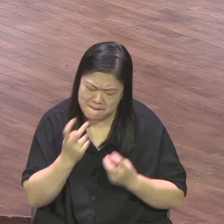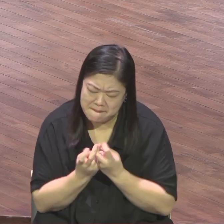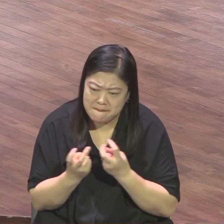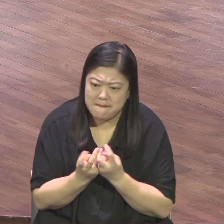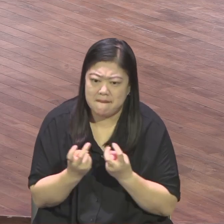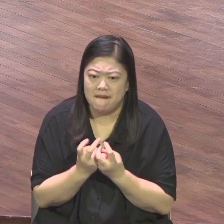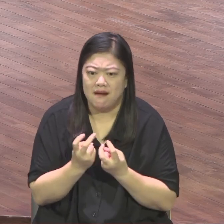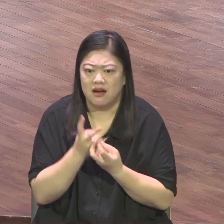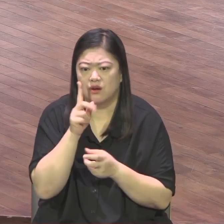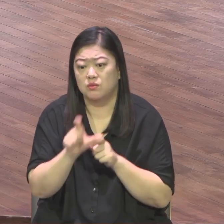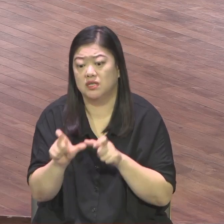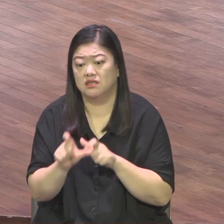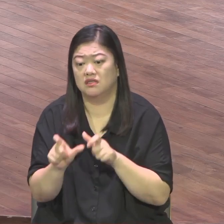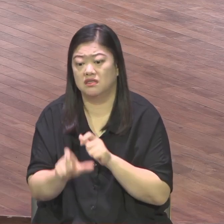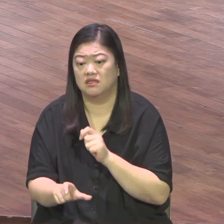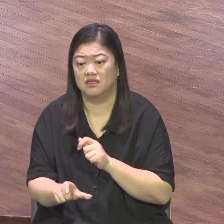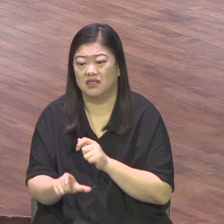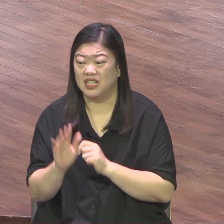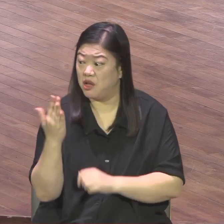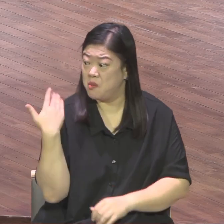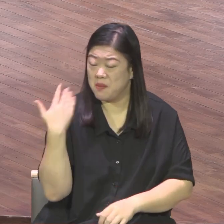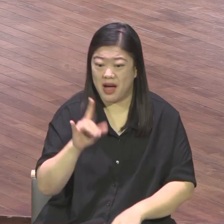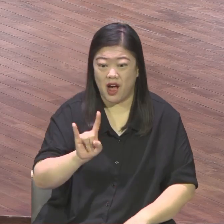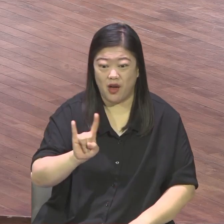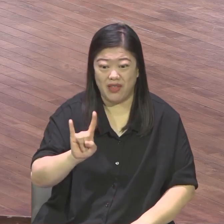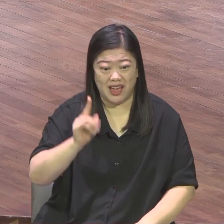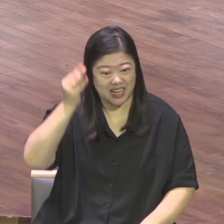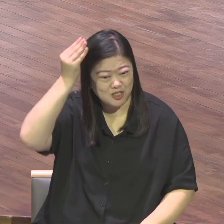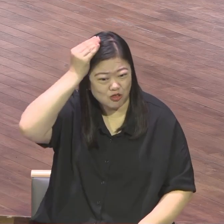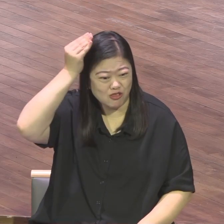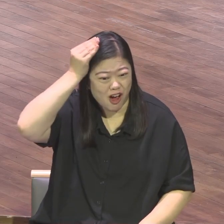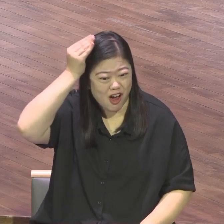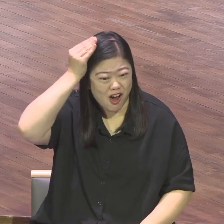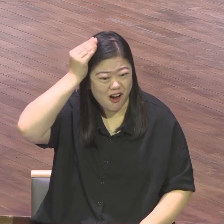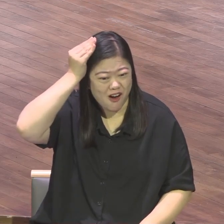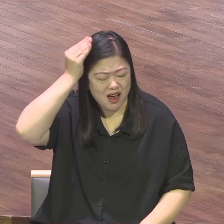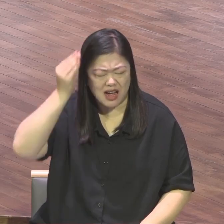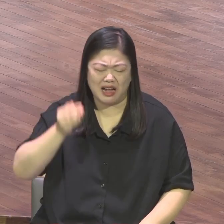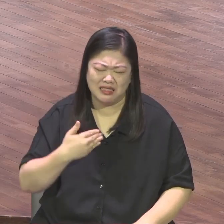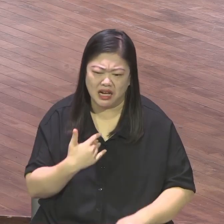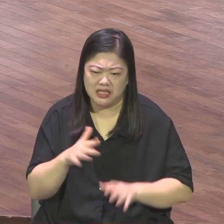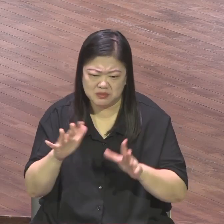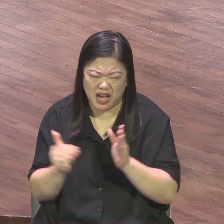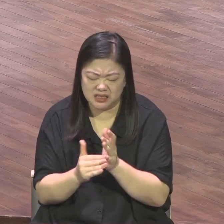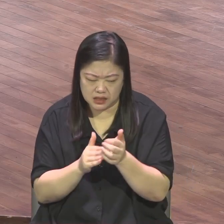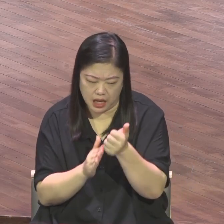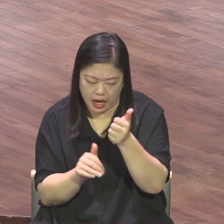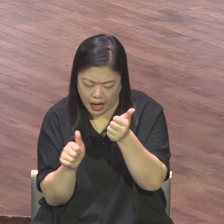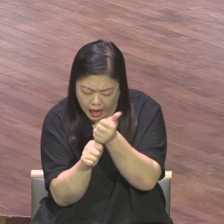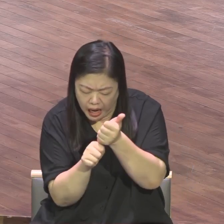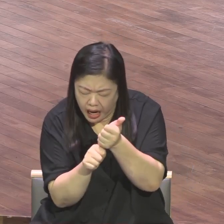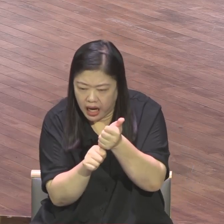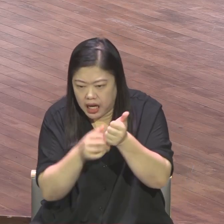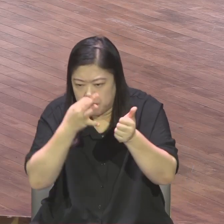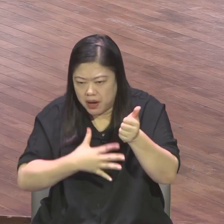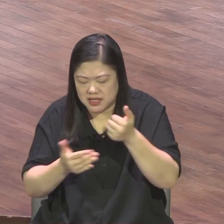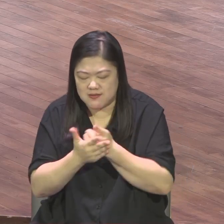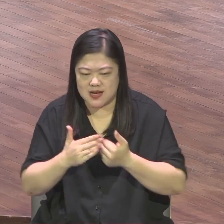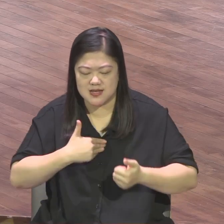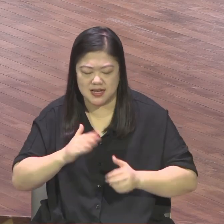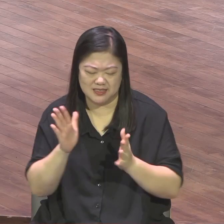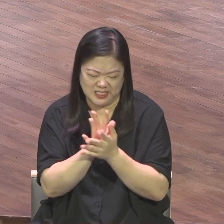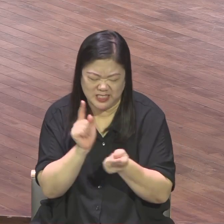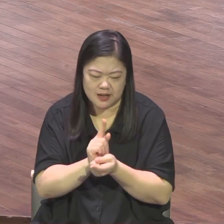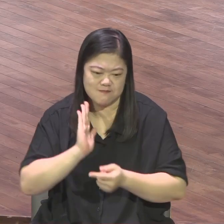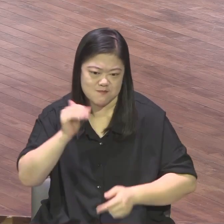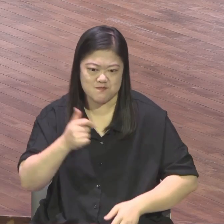예루살렘에서 체포된 이후에 죽음의 위기 가운데서도 성난 이 군중들 앞에서 자신이